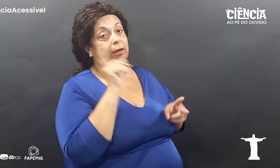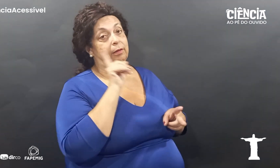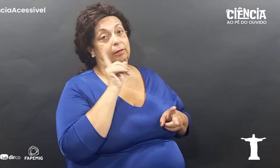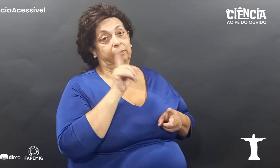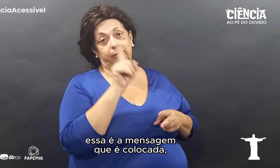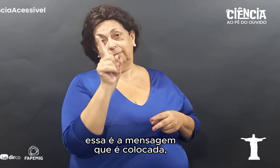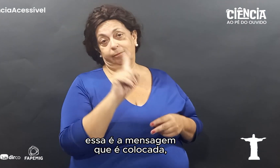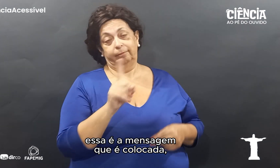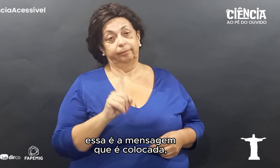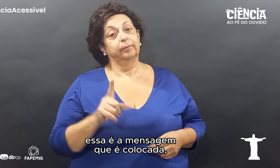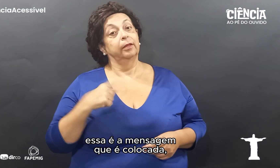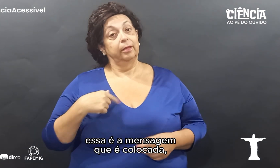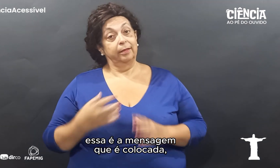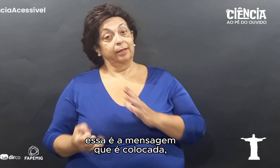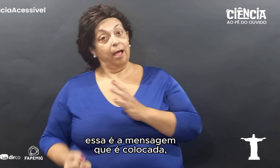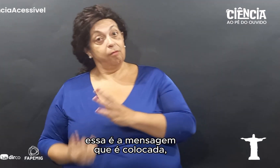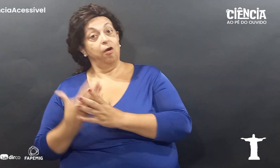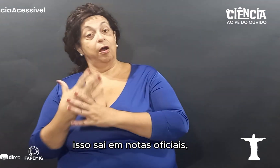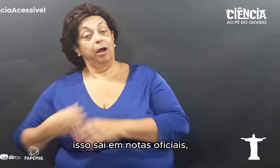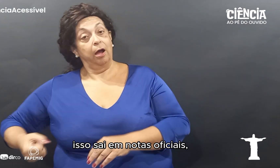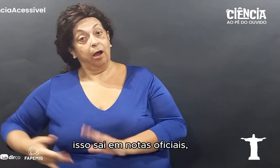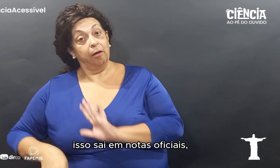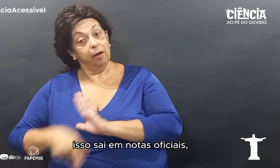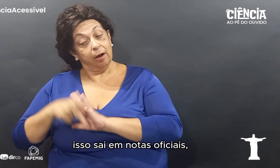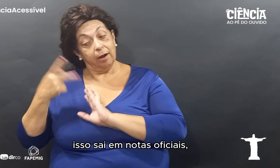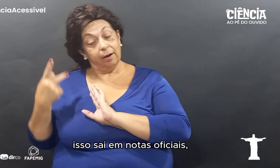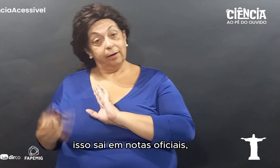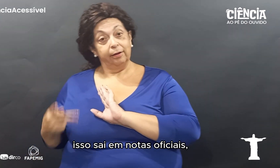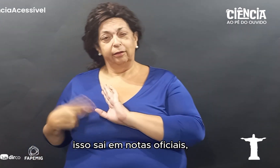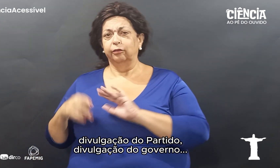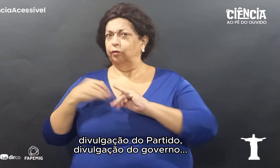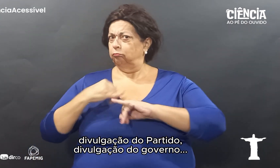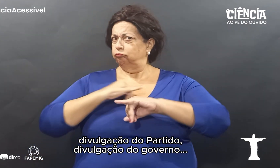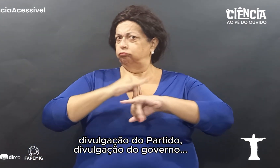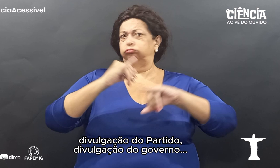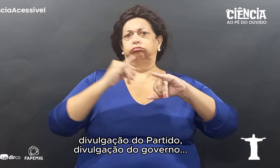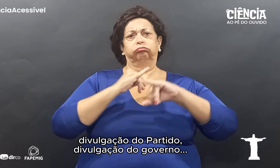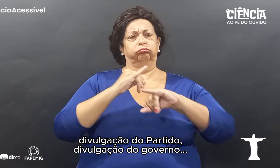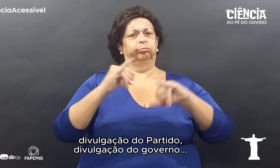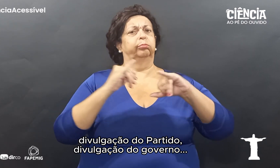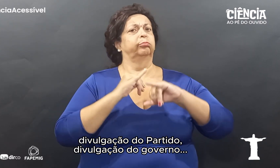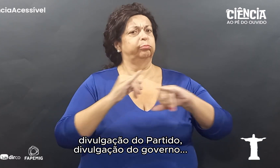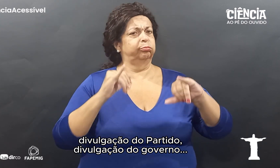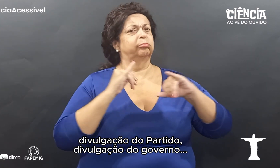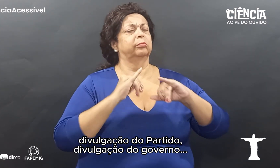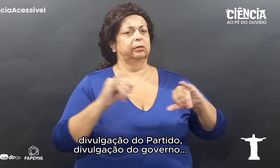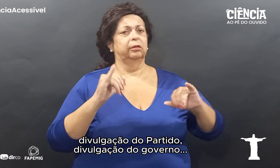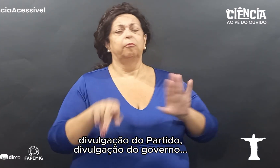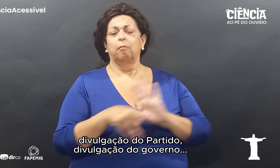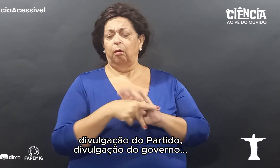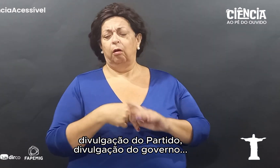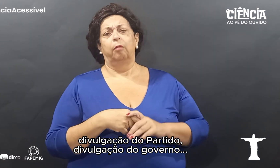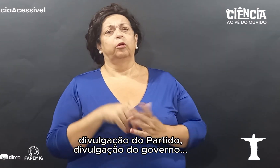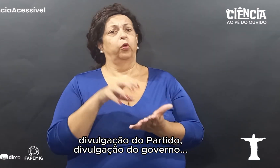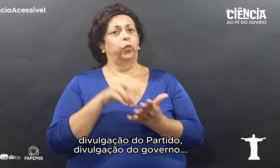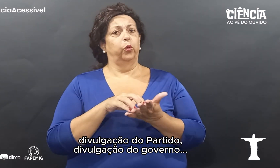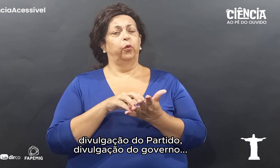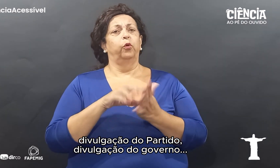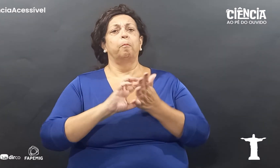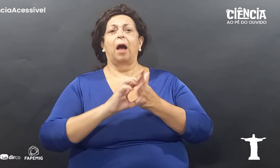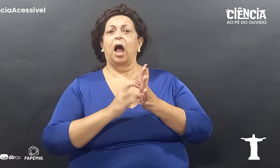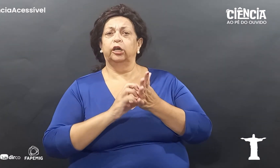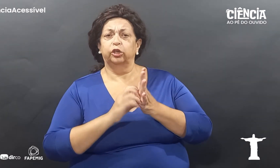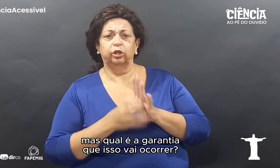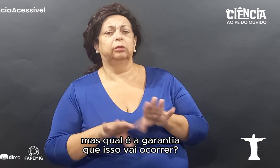Unidos. Essa é a mensagem que é colocada. Isso sai em notas oficiais, divulgação do partido, divulgação do